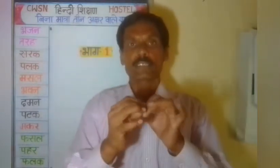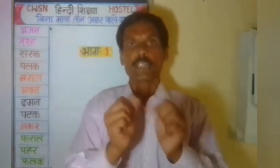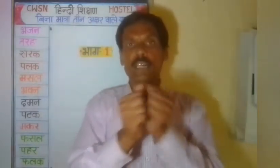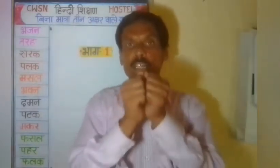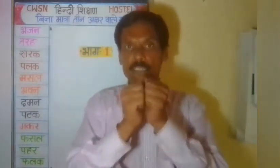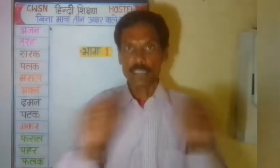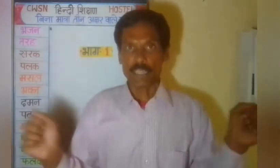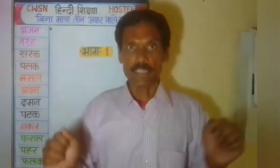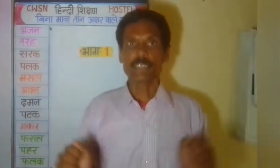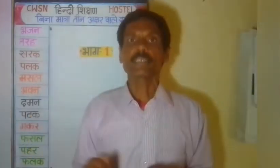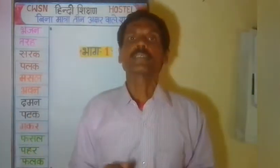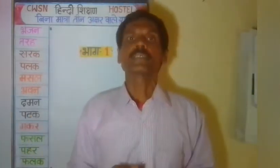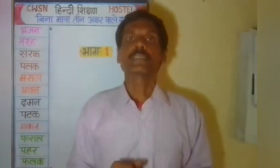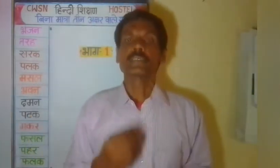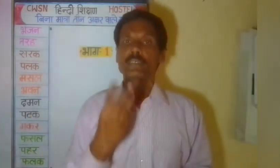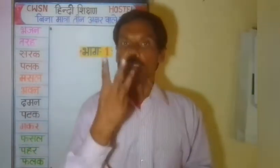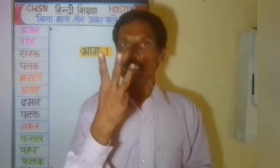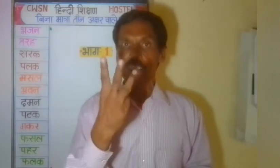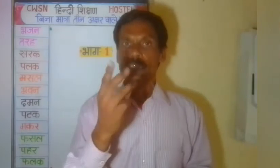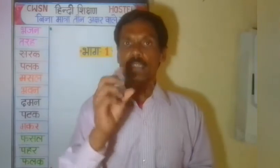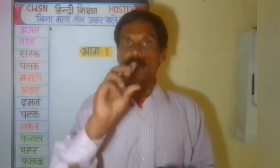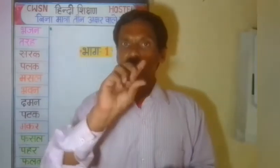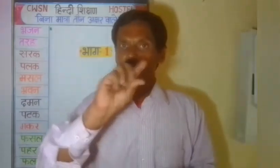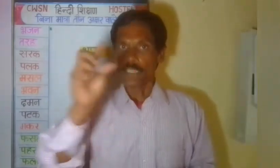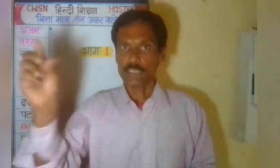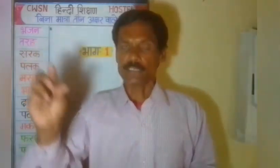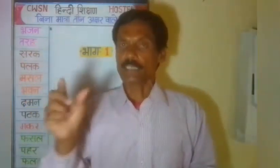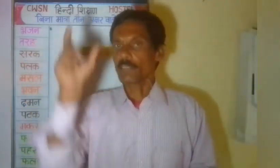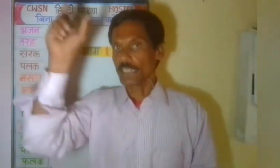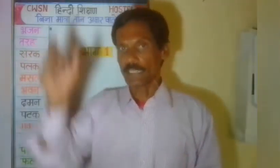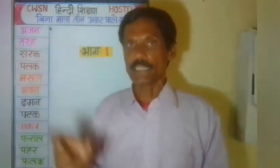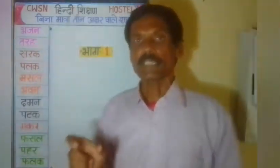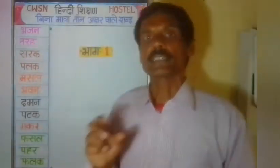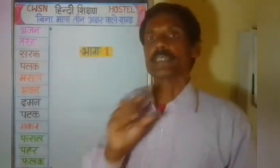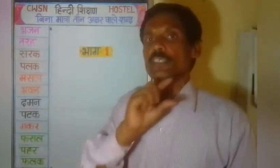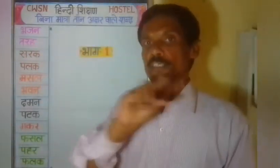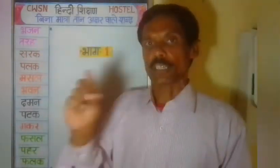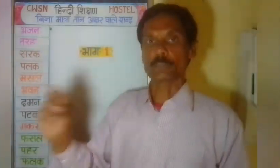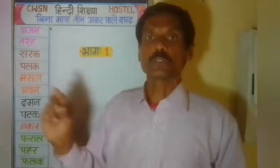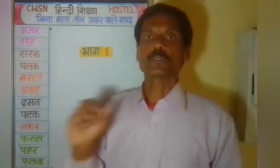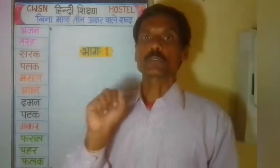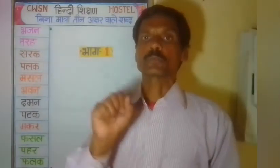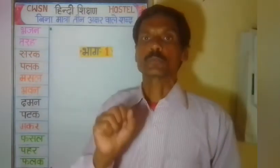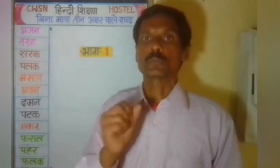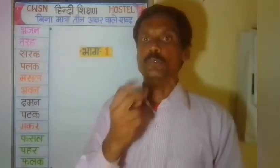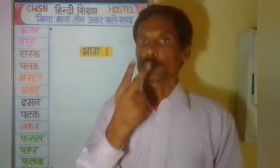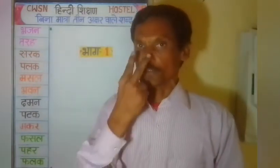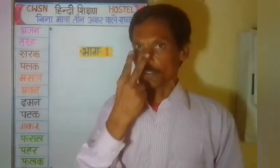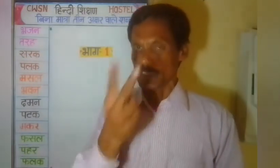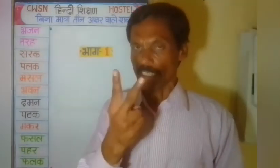मात्रा रहित तीन अक्षर वाले शब्दों को